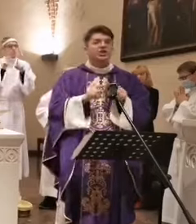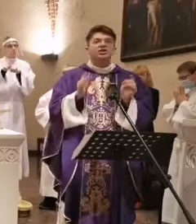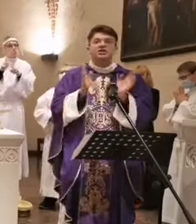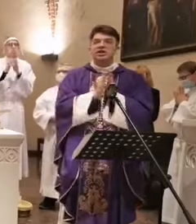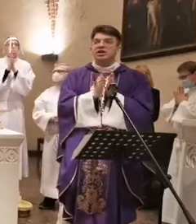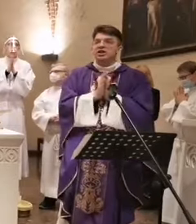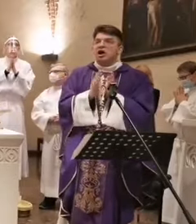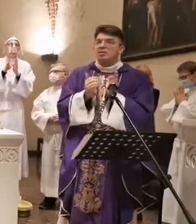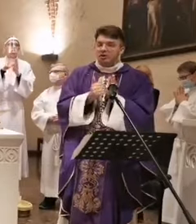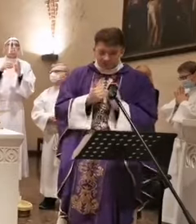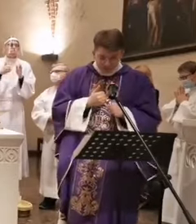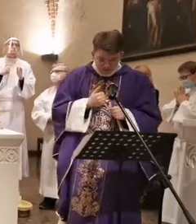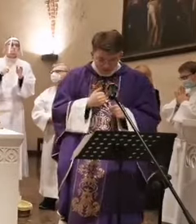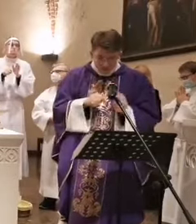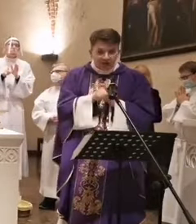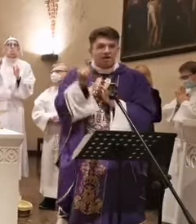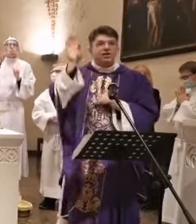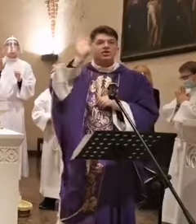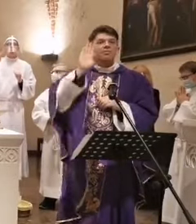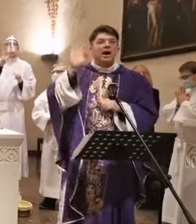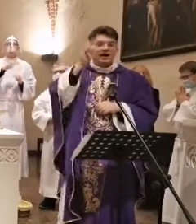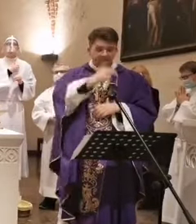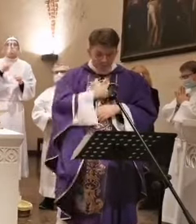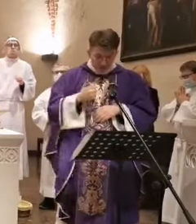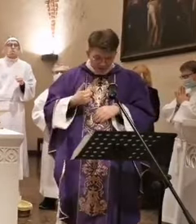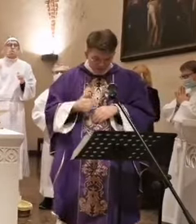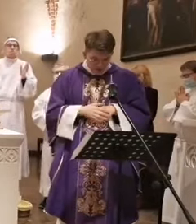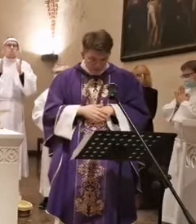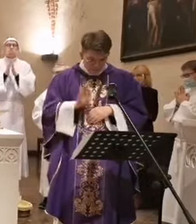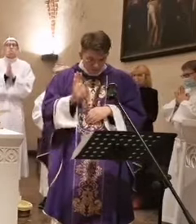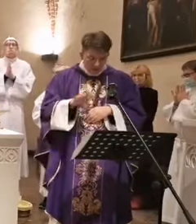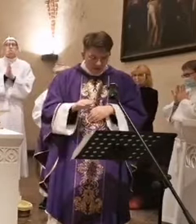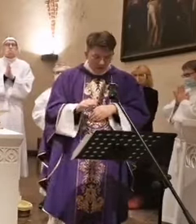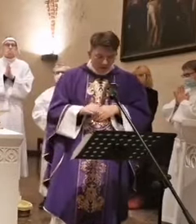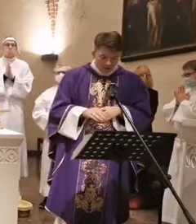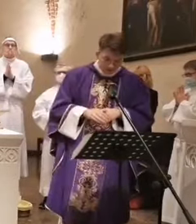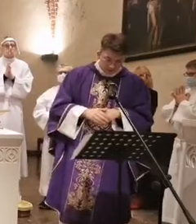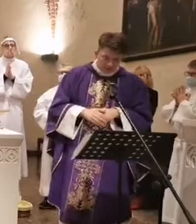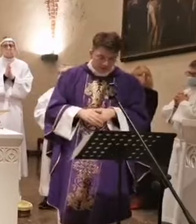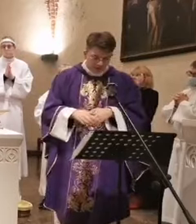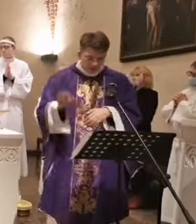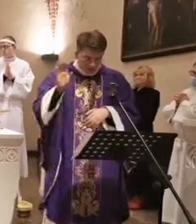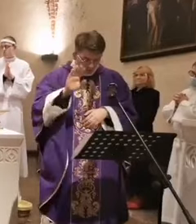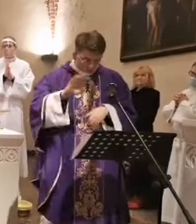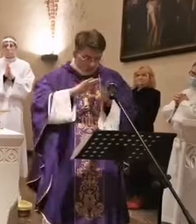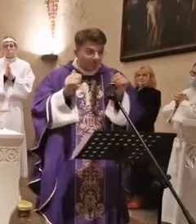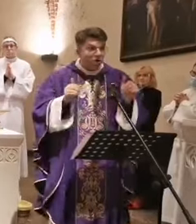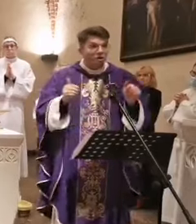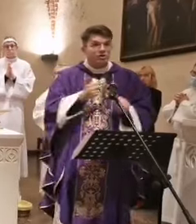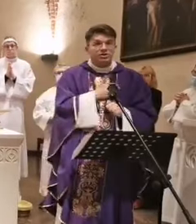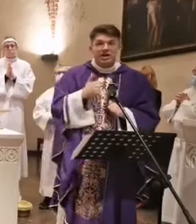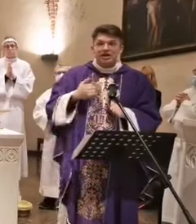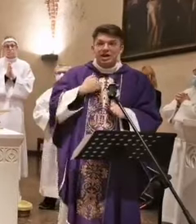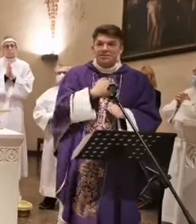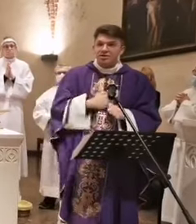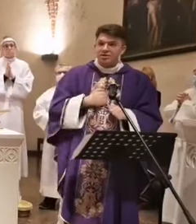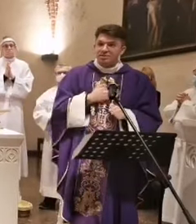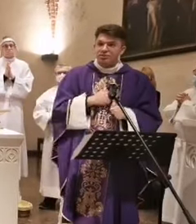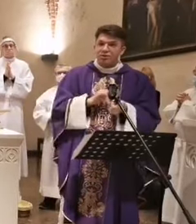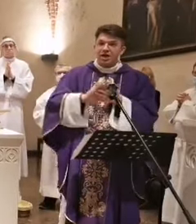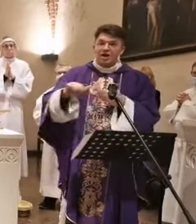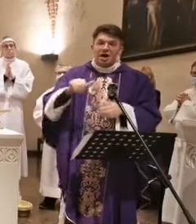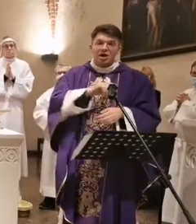bracia i siostry, o modlitwę za mnie do Pana Boga naszego. Dio onnipotente abbia misericordia di noi,